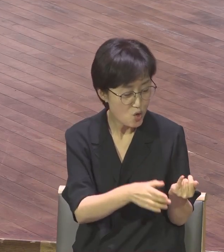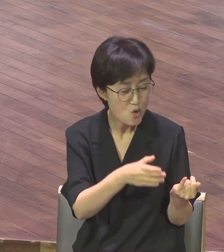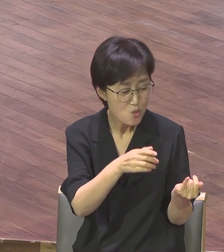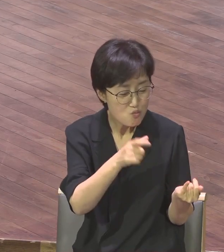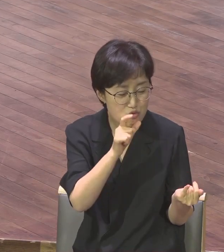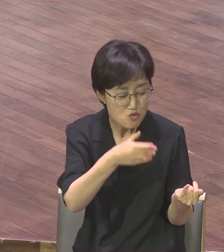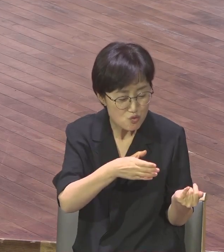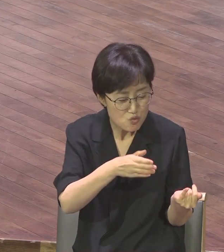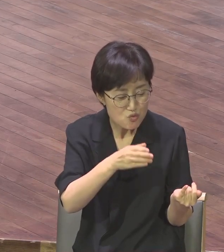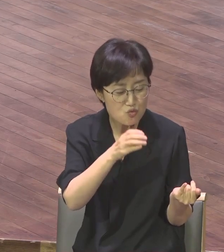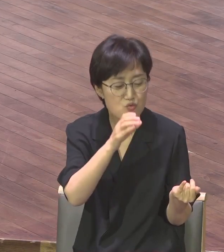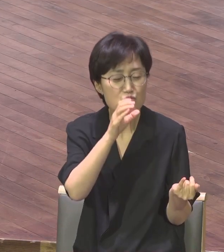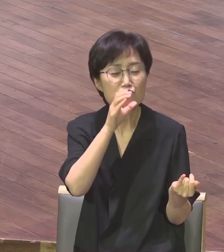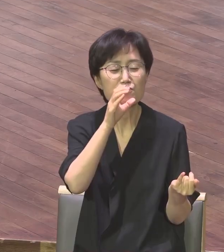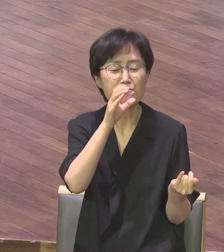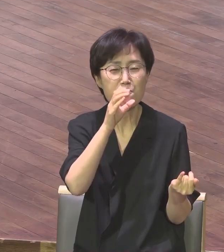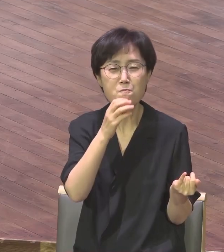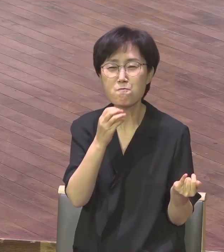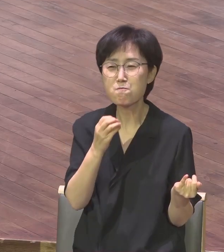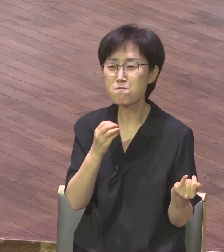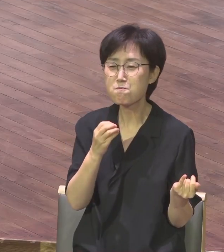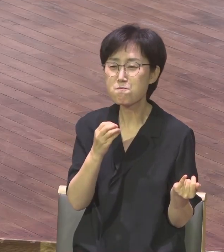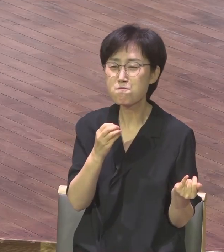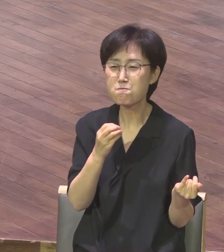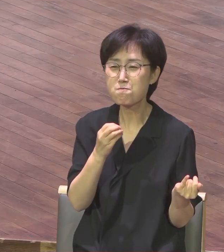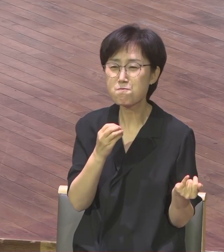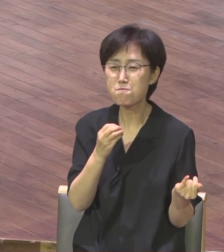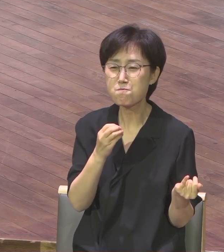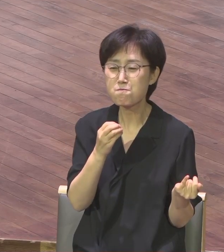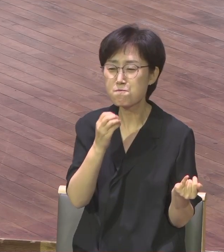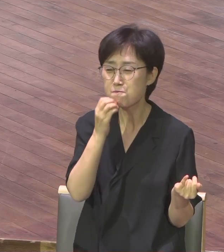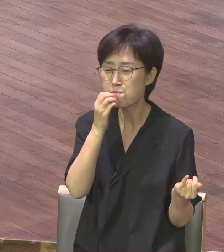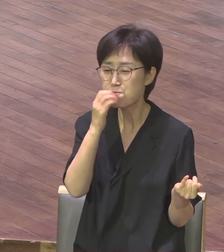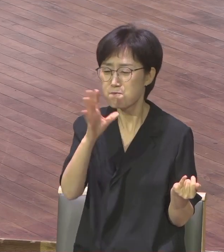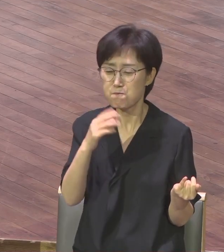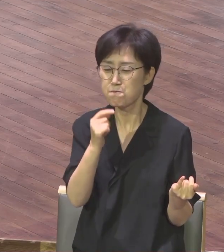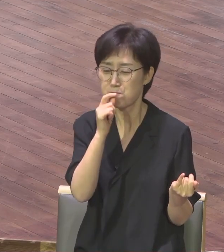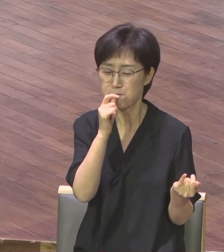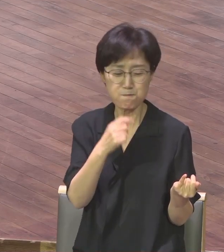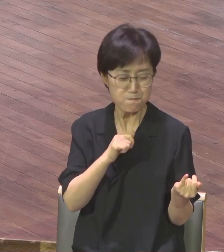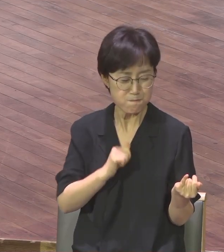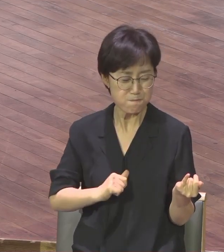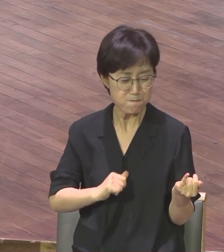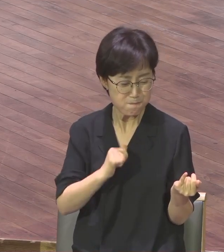마시고 입에 넣고 뱉지 말고 넘기지 말고 그대로 있어요.